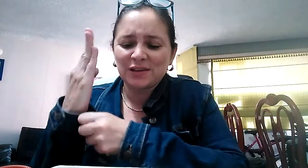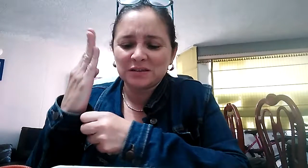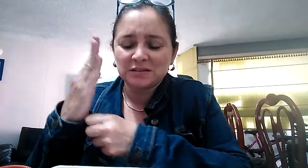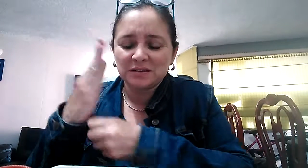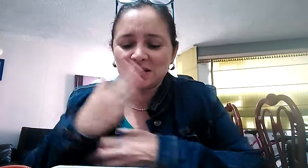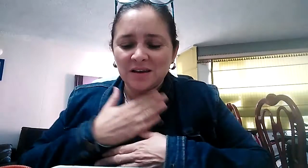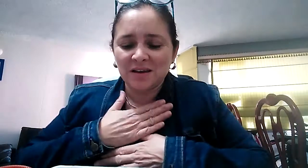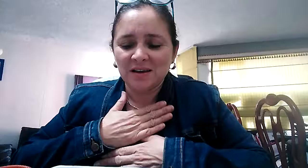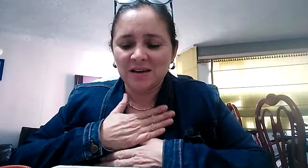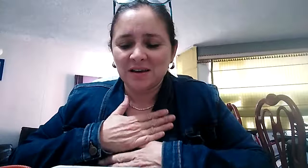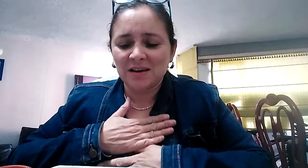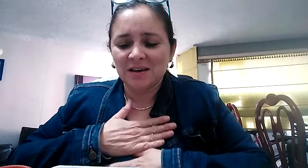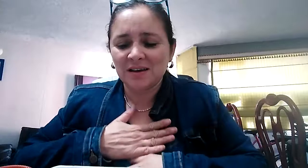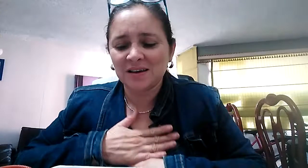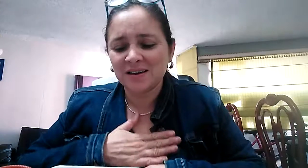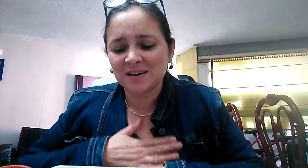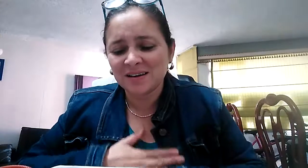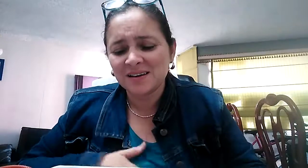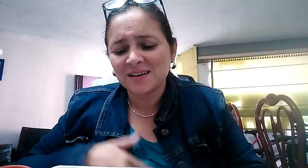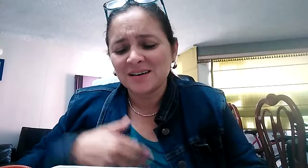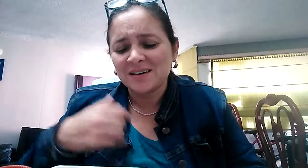¿Qué? ¿Qué está gracioso? ¡Soy el tío Stan!